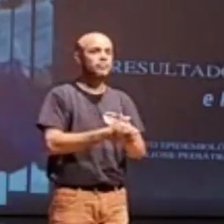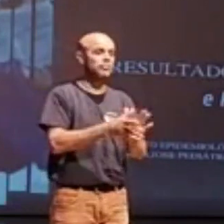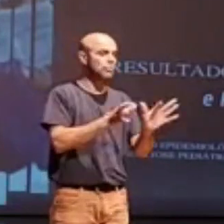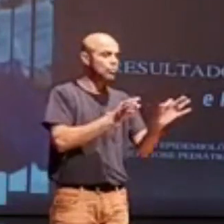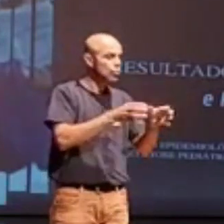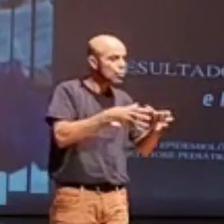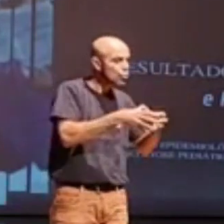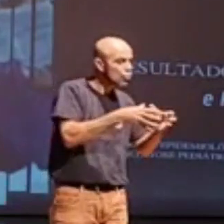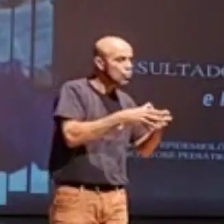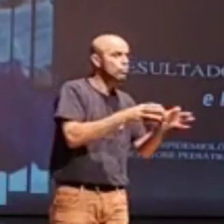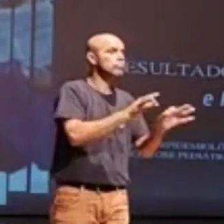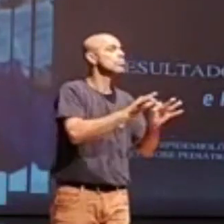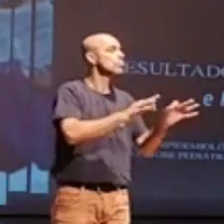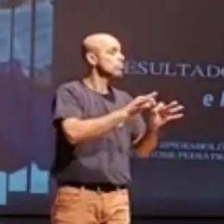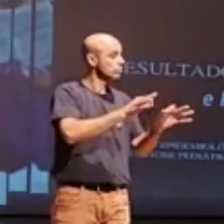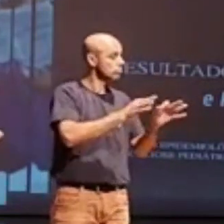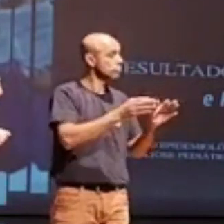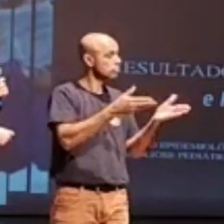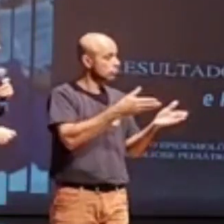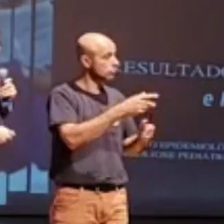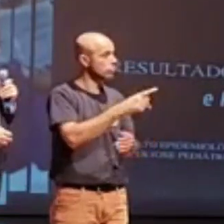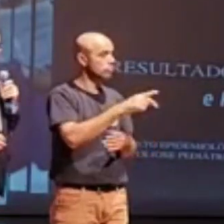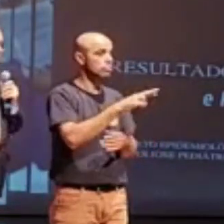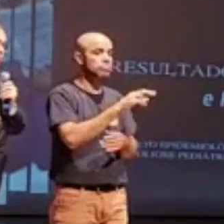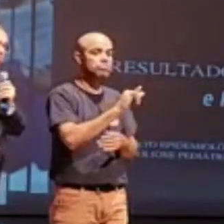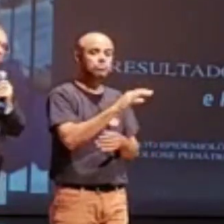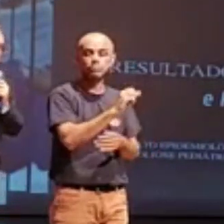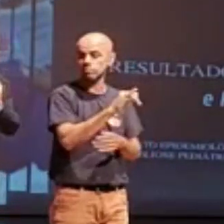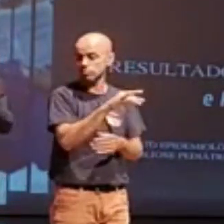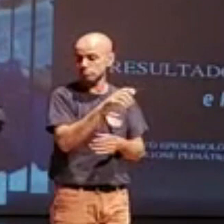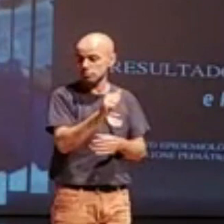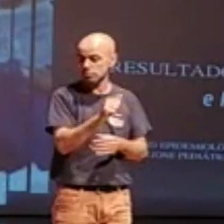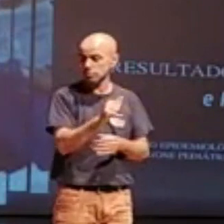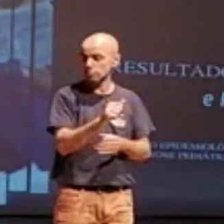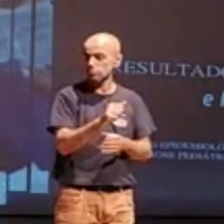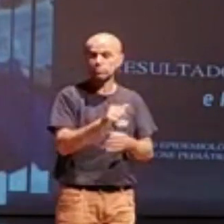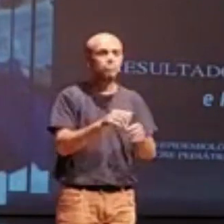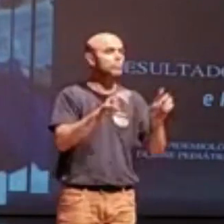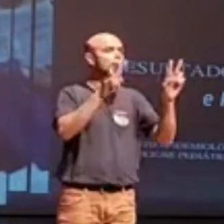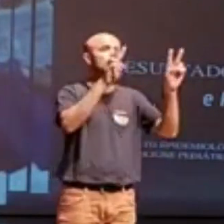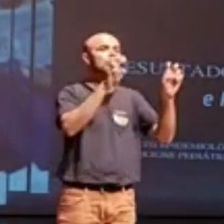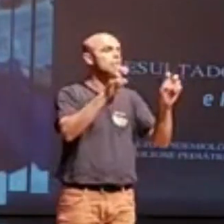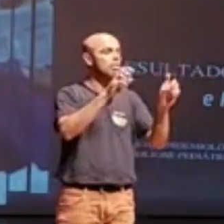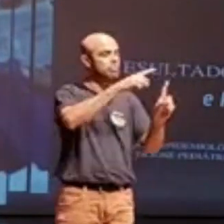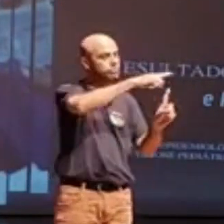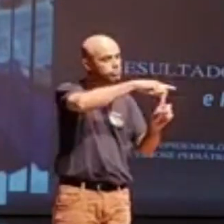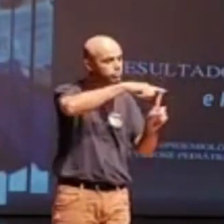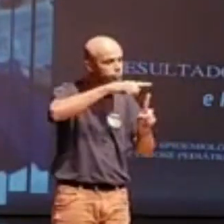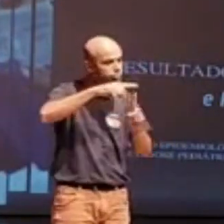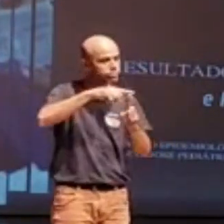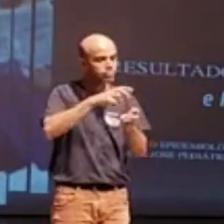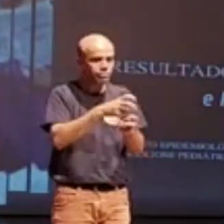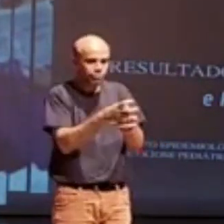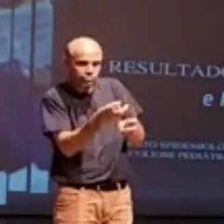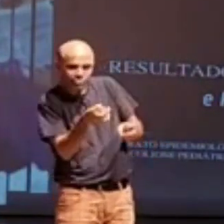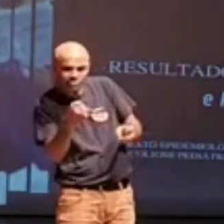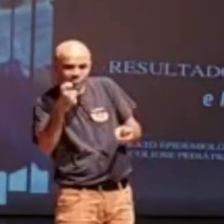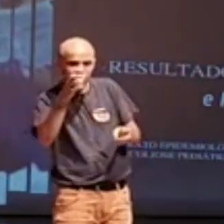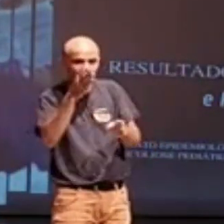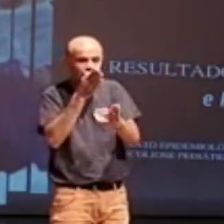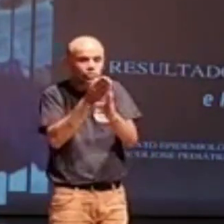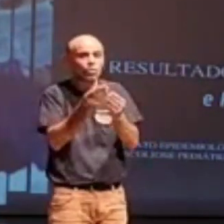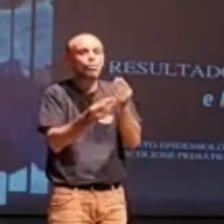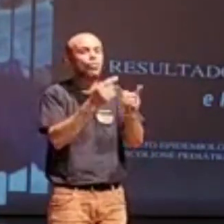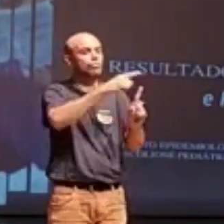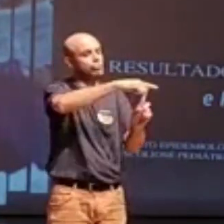organizadora, o pessoal da Priscila, para falar um pouco sobre a deformidade, diagnóstico, os tipos